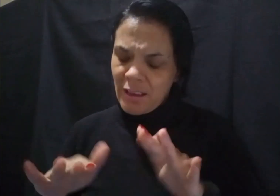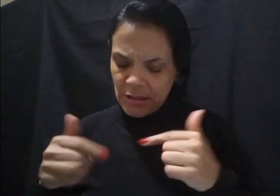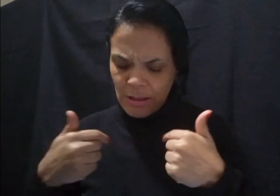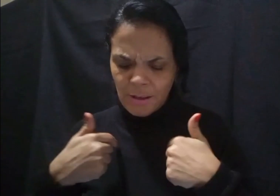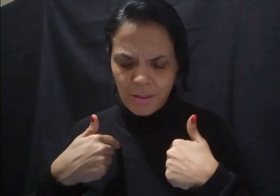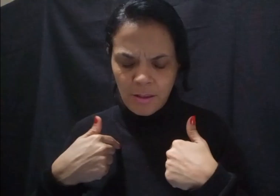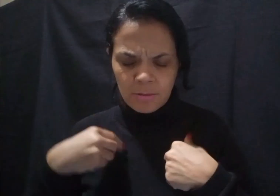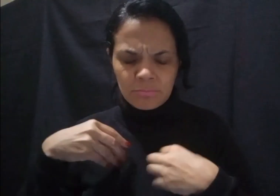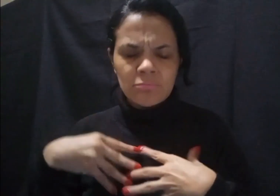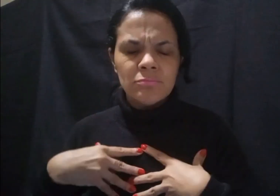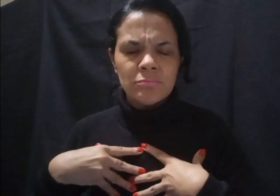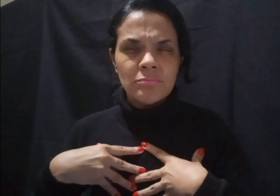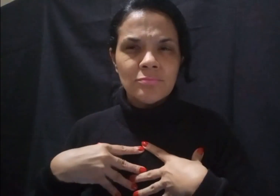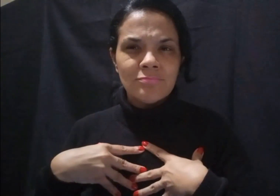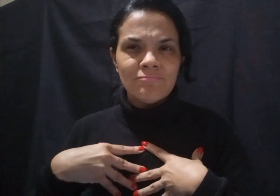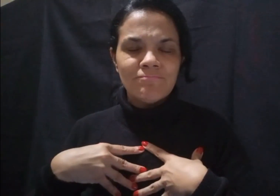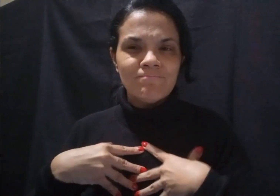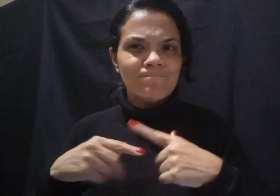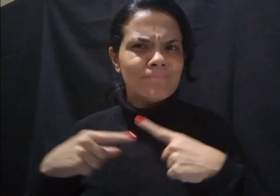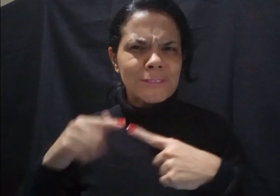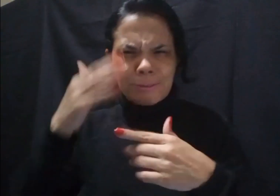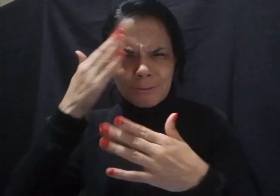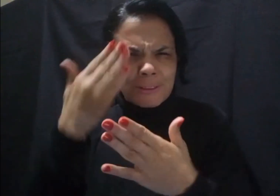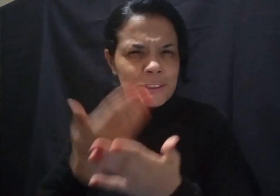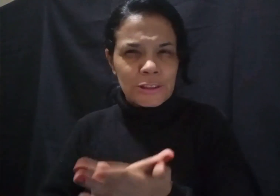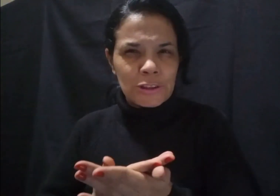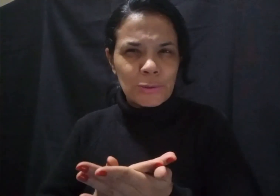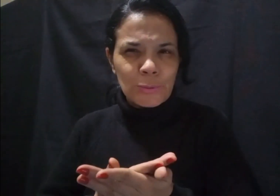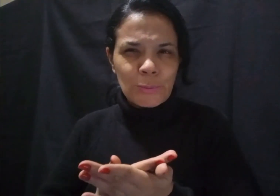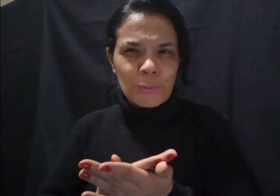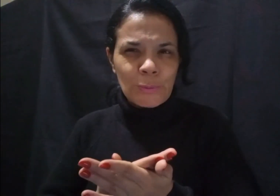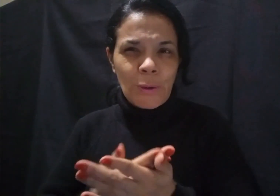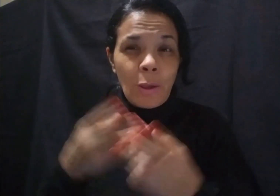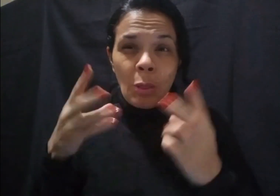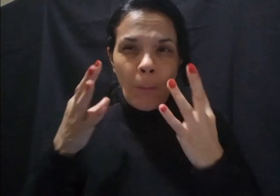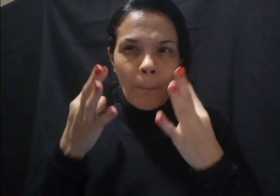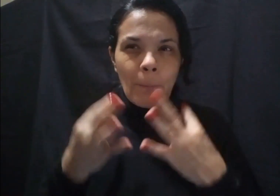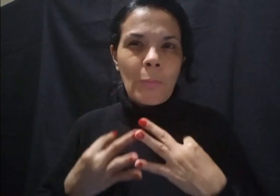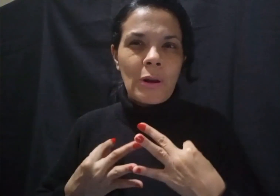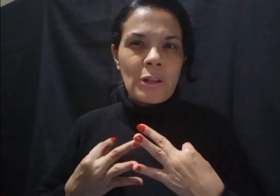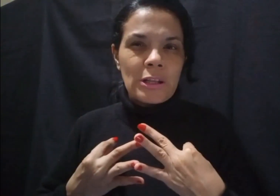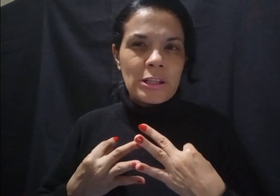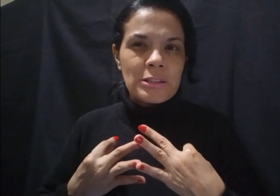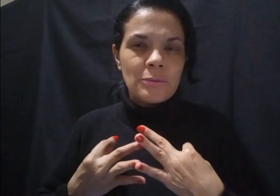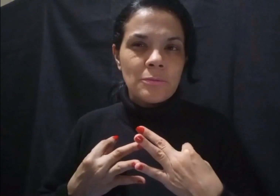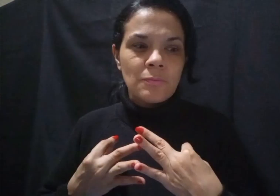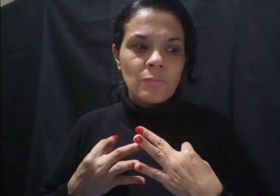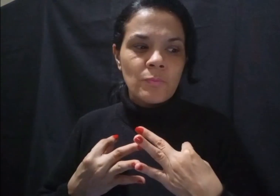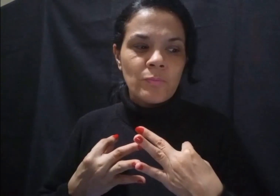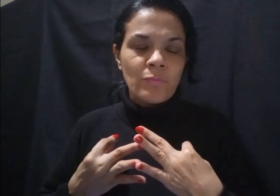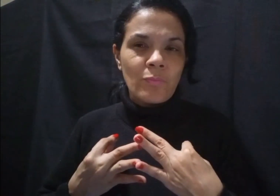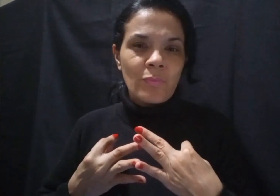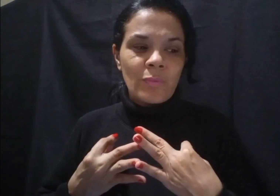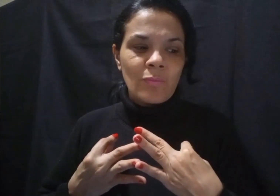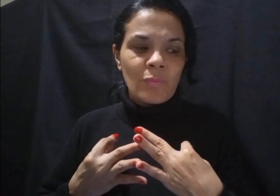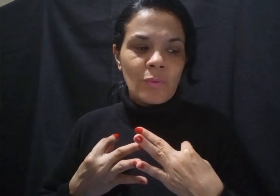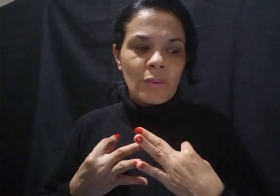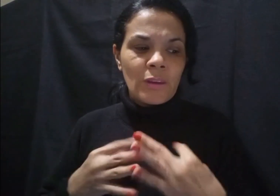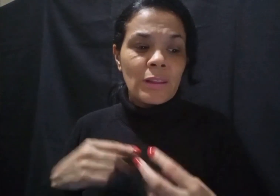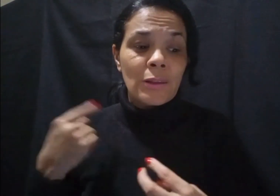nós, não acreditamos em nós mesmos e achamos que não temos dom algum. Cada um de nós, filhos do